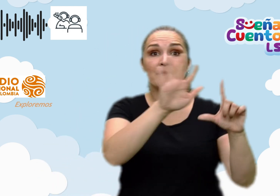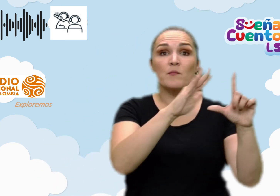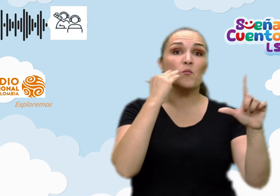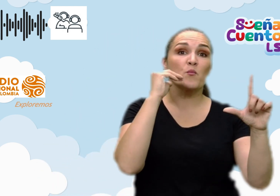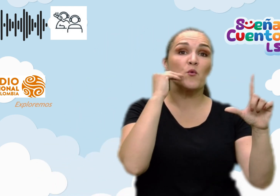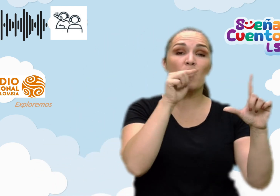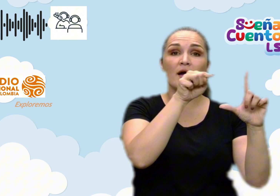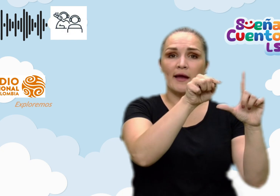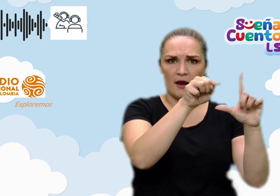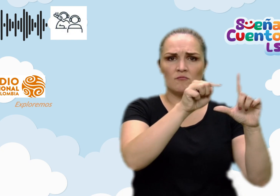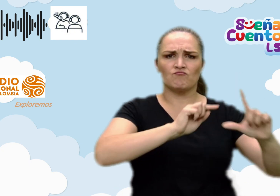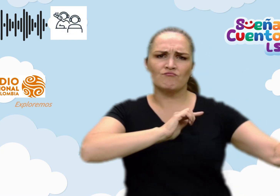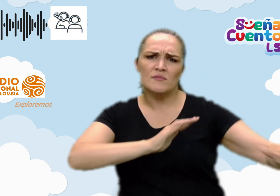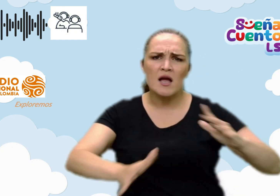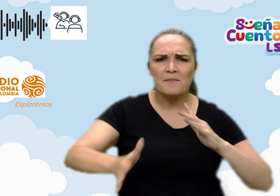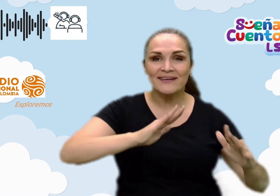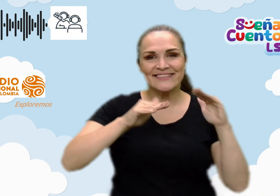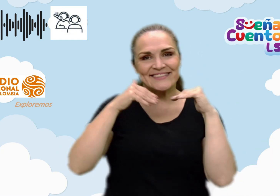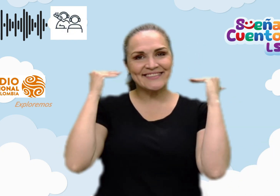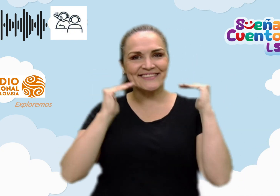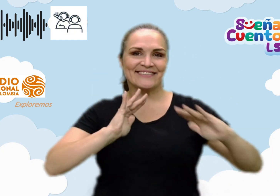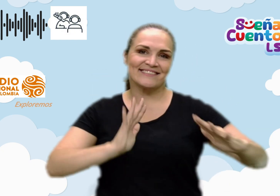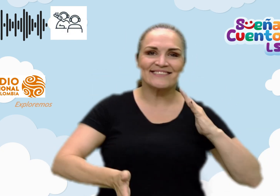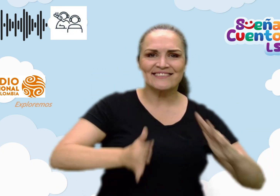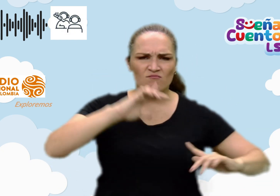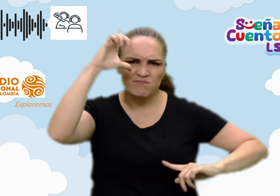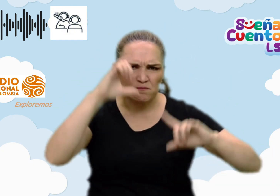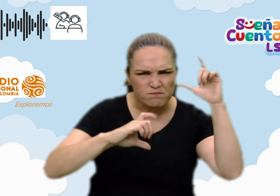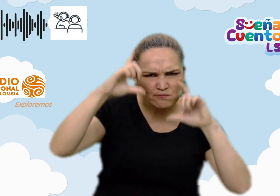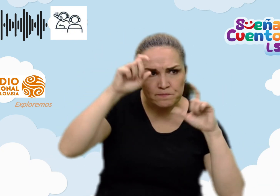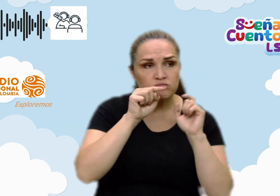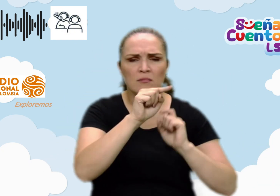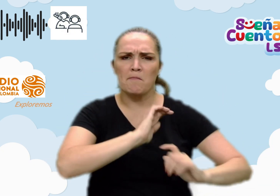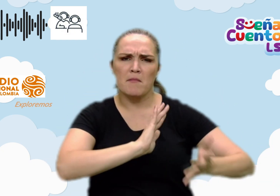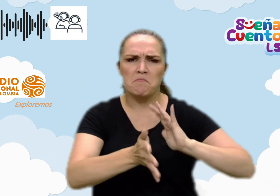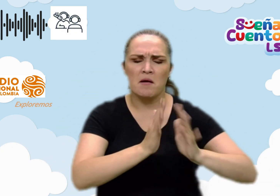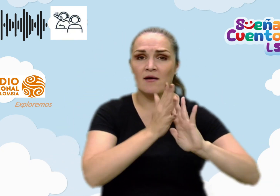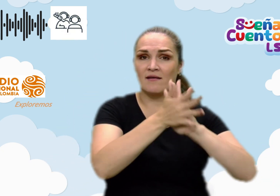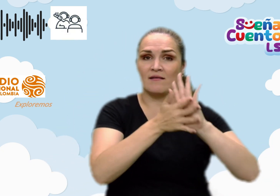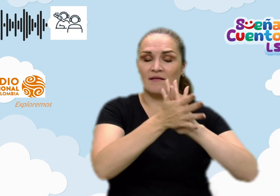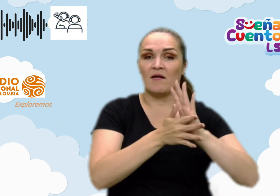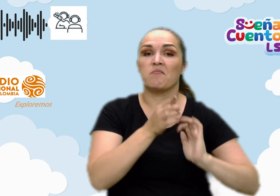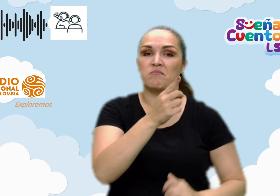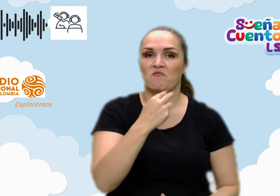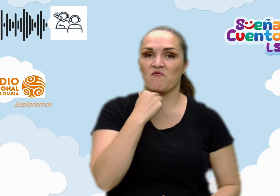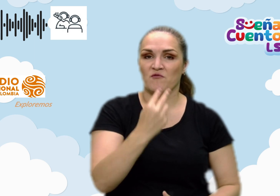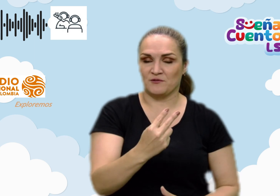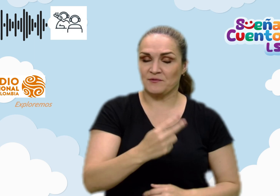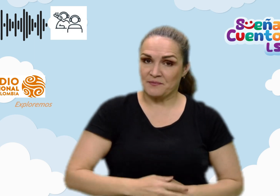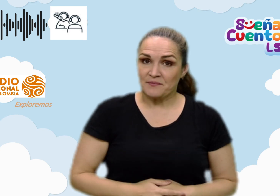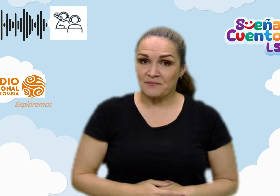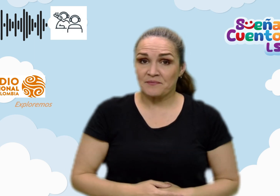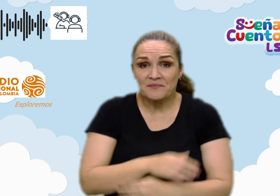off, pero además hay una mujer con toda la buena actitud, con la sonrisa y con toda la gesticulación para narrar en lengua